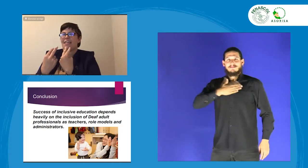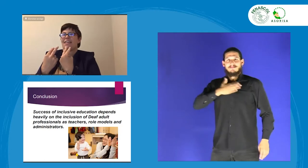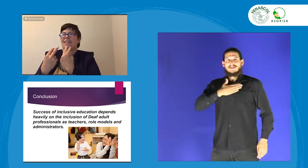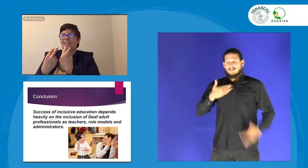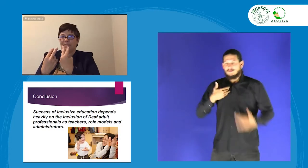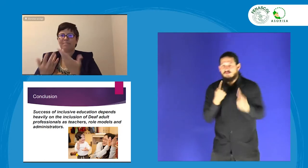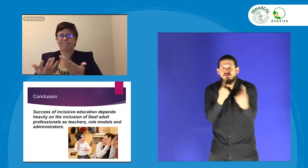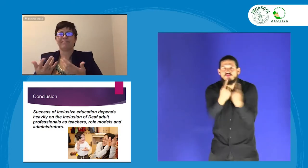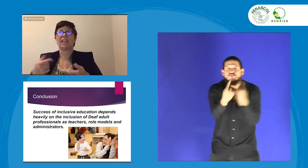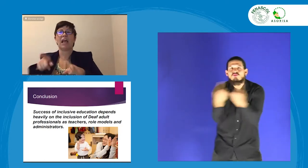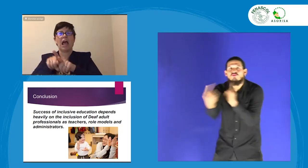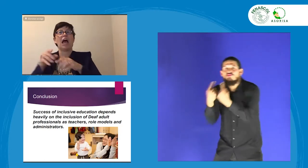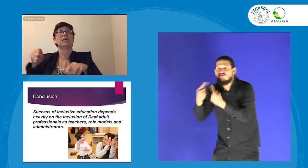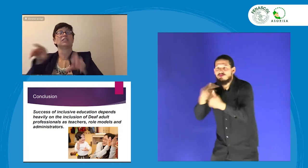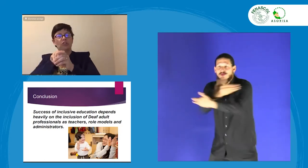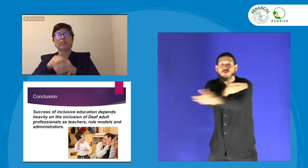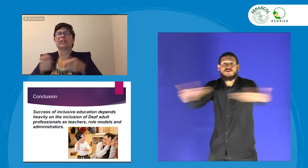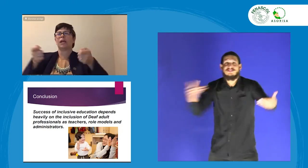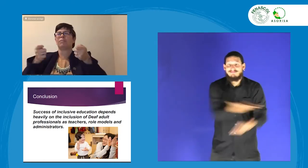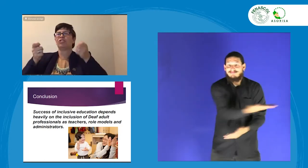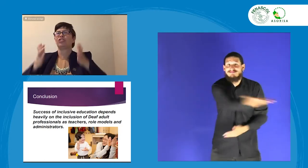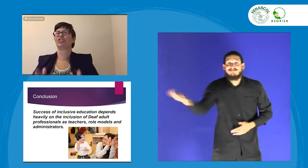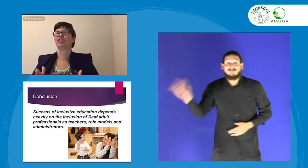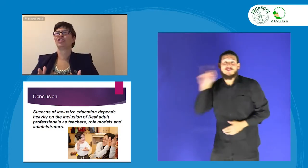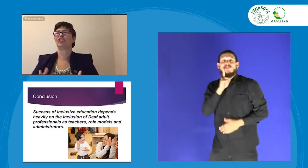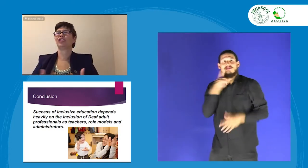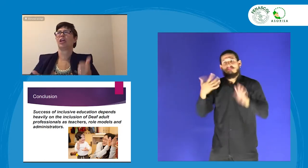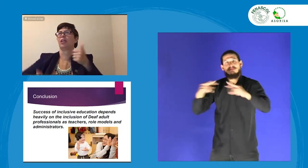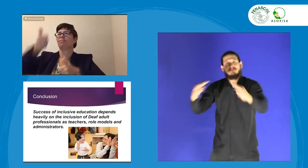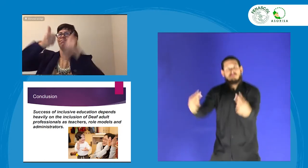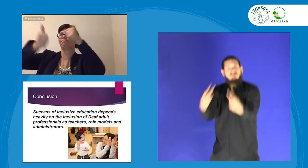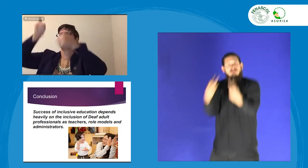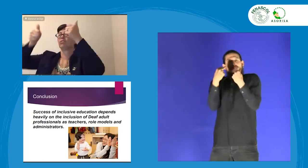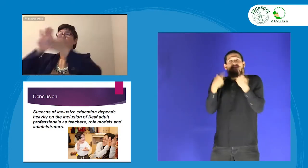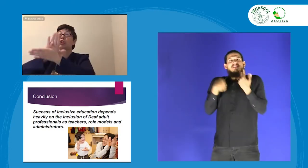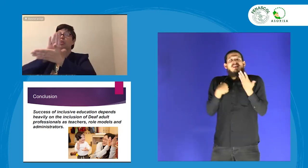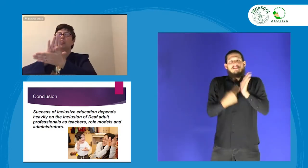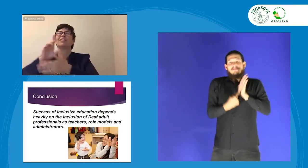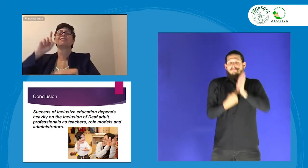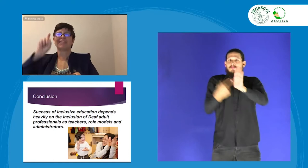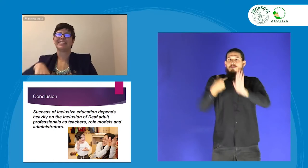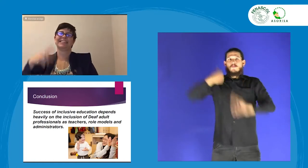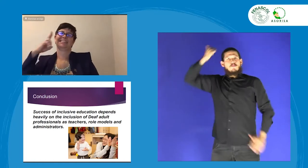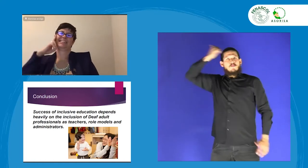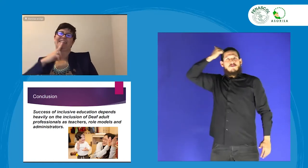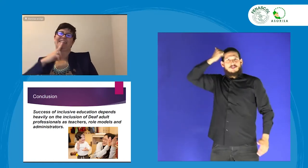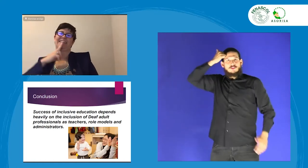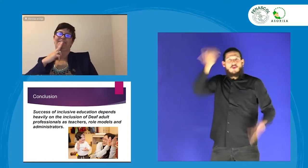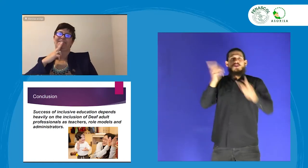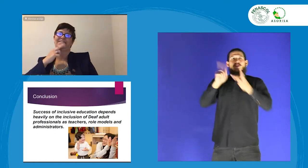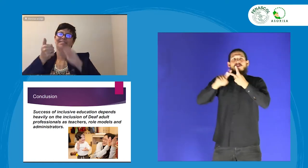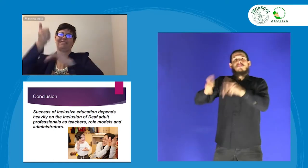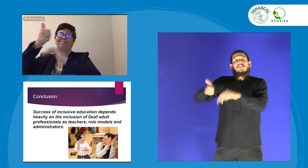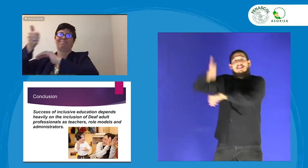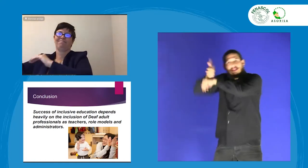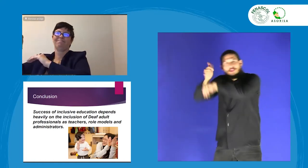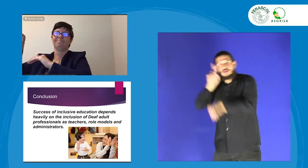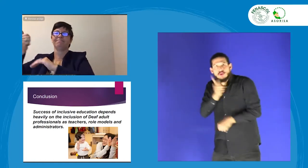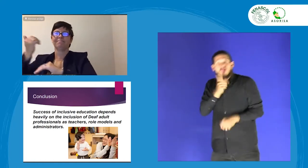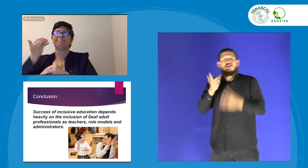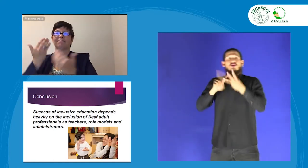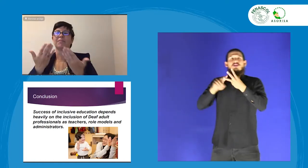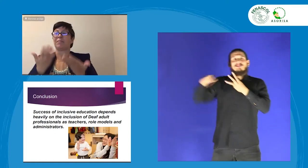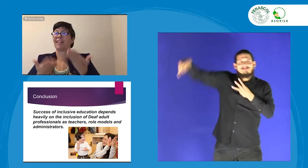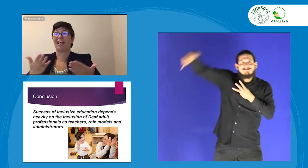sordos, de que, y que de esta manera pueda desarrollar su identidad, encontrar educadores sordos,